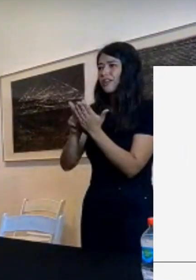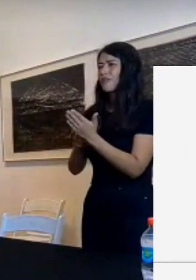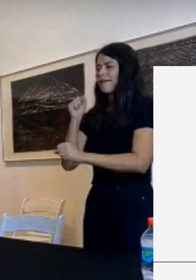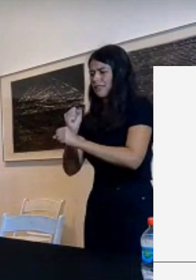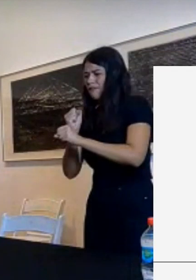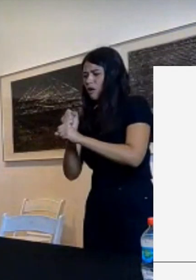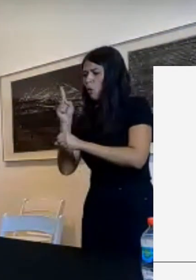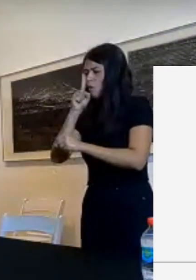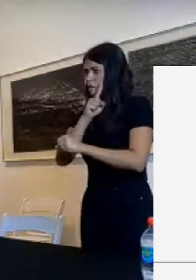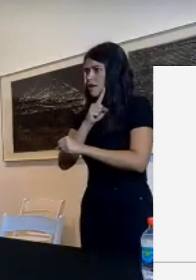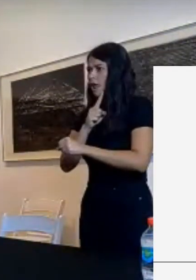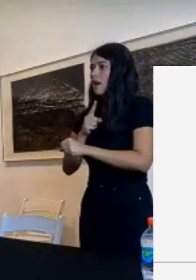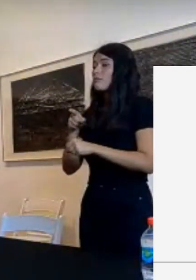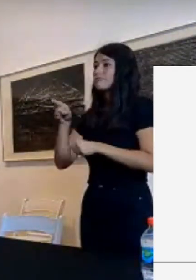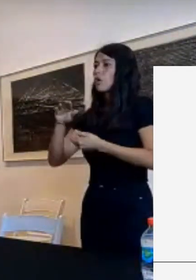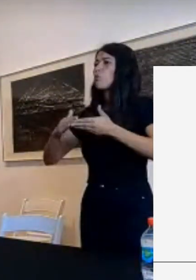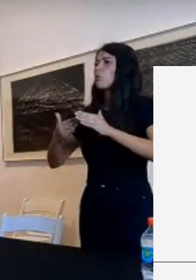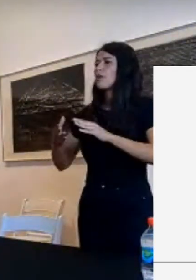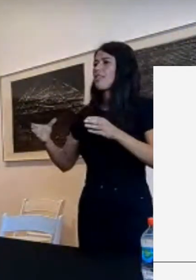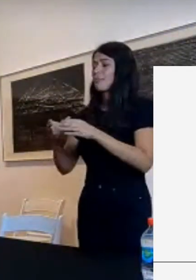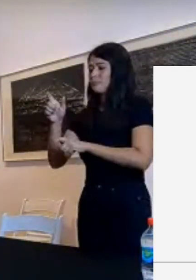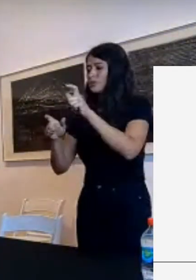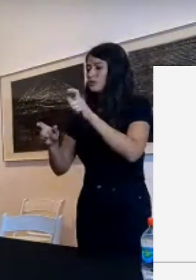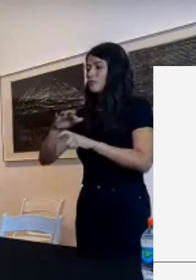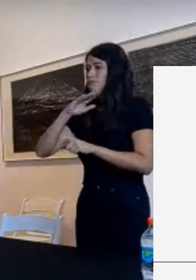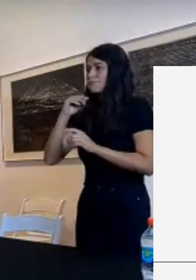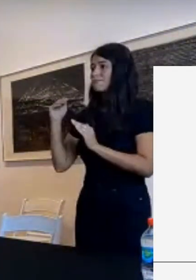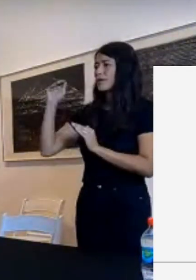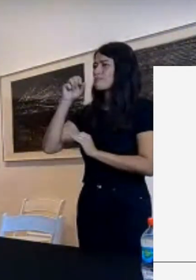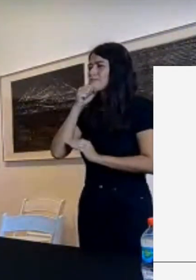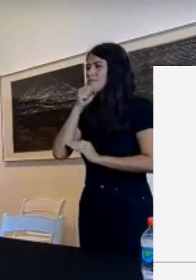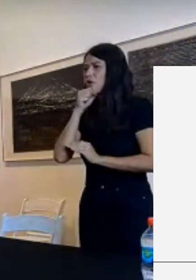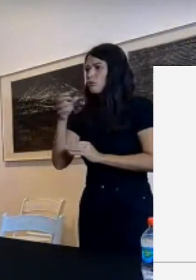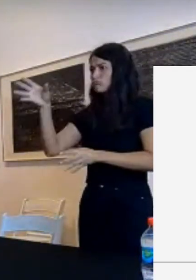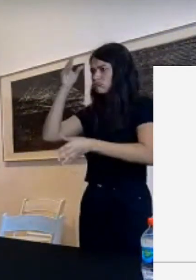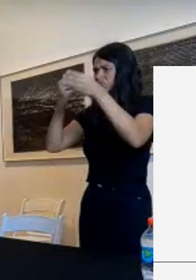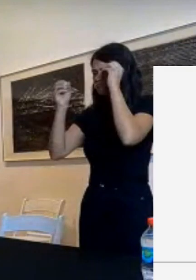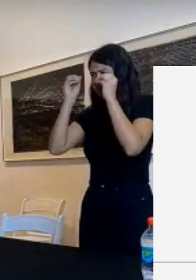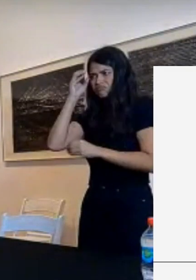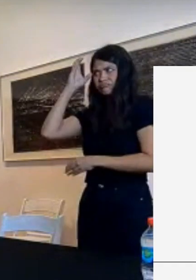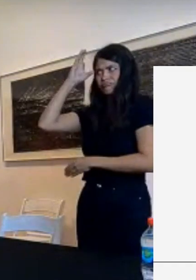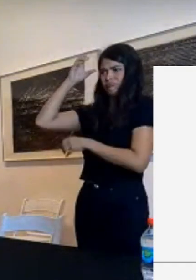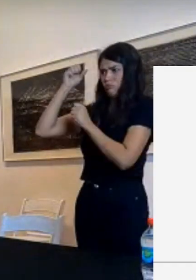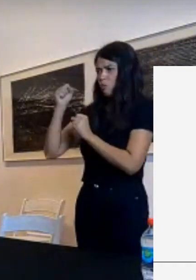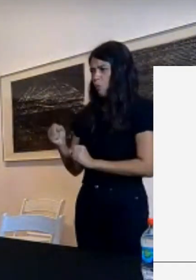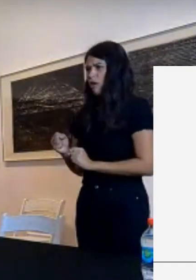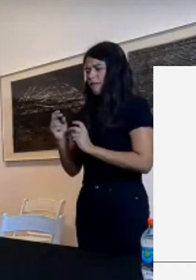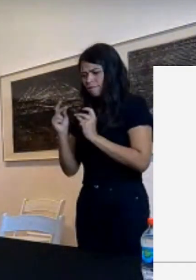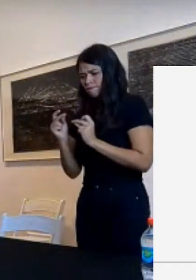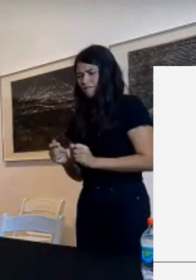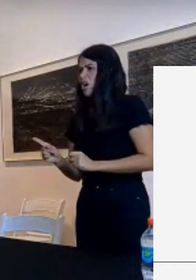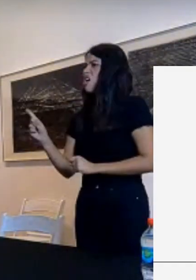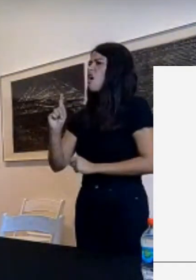pilares, porque estas comunidades de personas mayores están llenas de conocimiento, están llenas de capacidades y facultades. Entonces, no